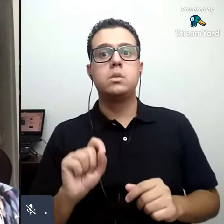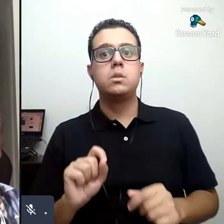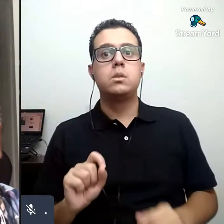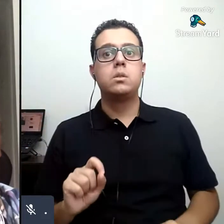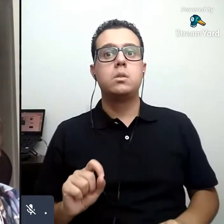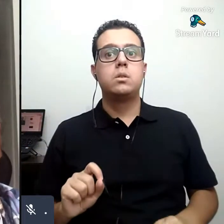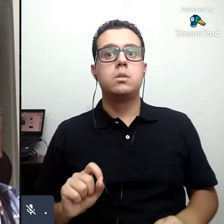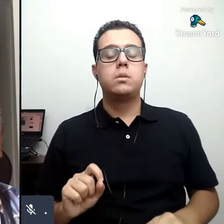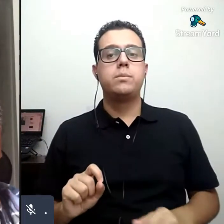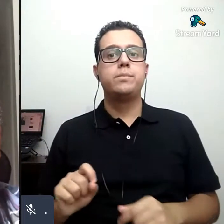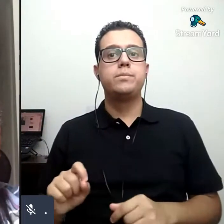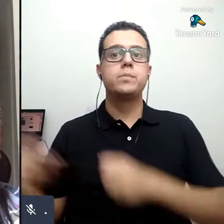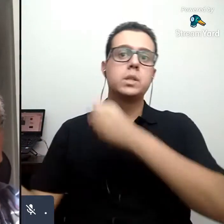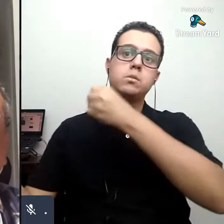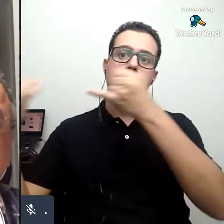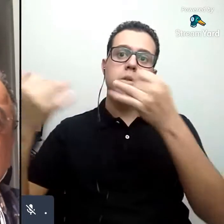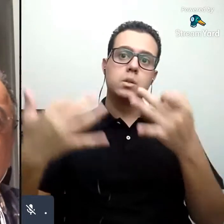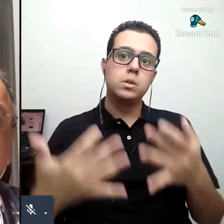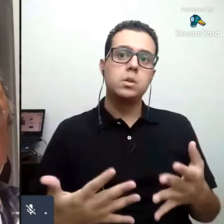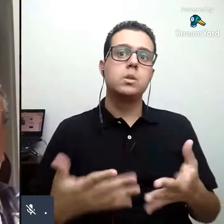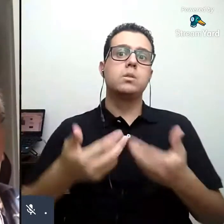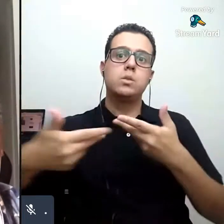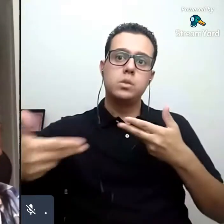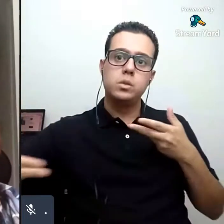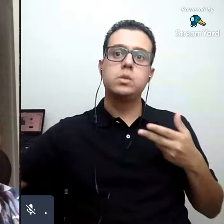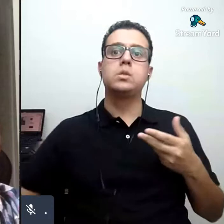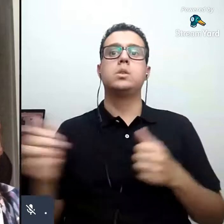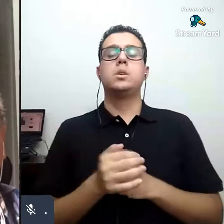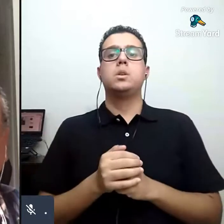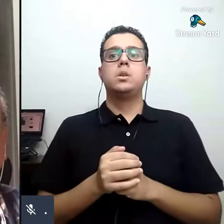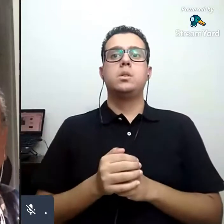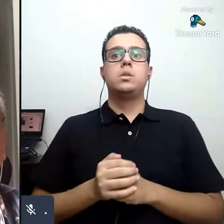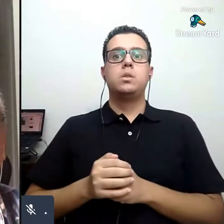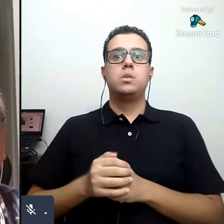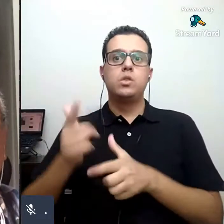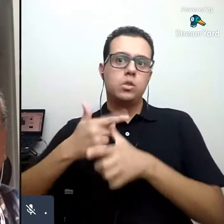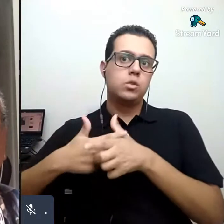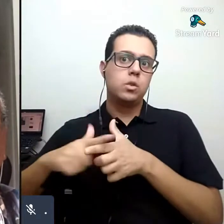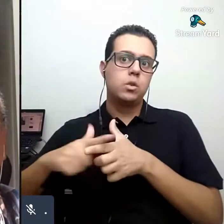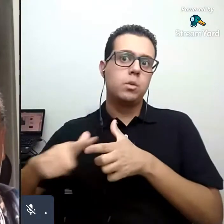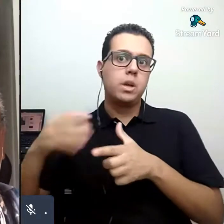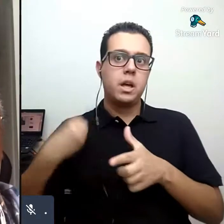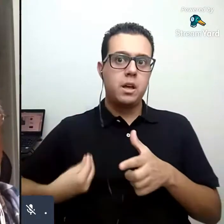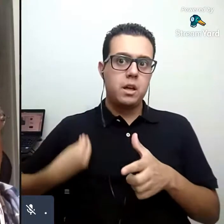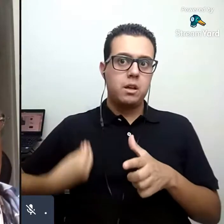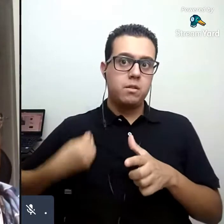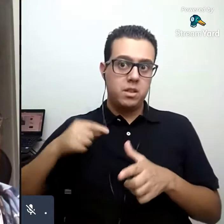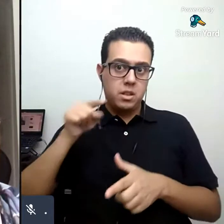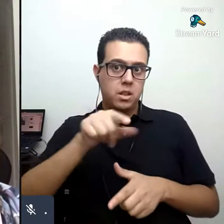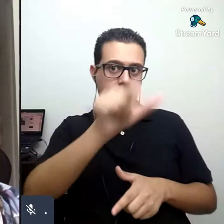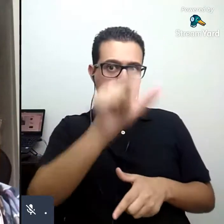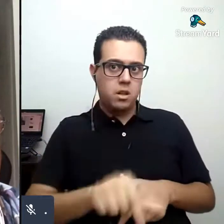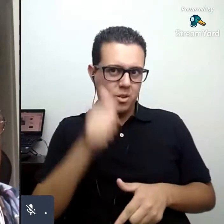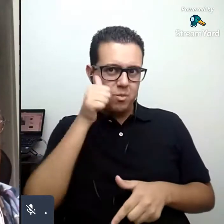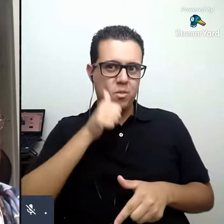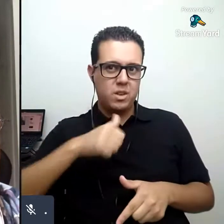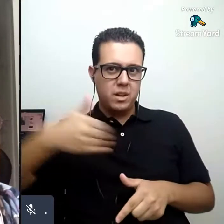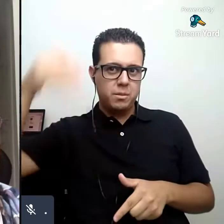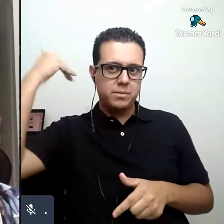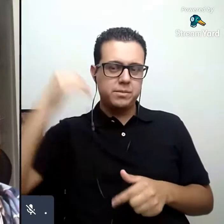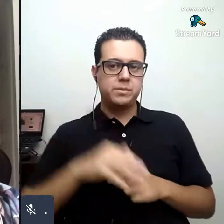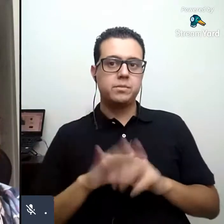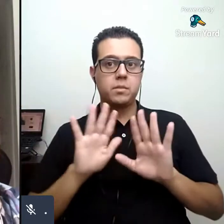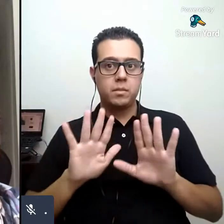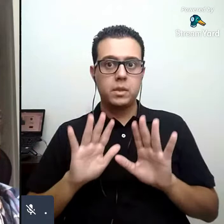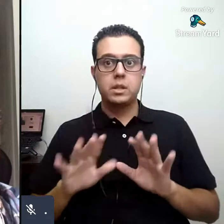fala um pouco a respeito de coisas da vida da mulher que ela não tinha declarado, mas a declaração dos